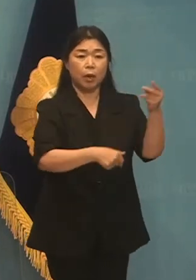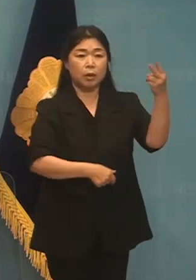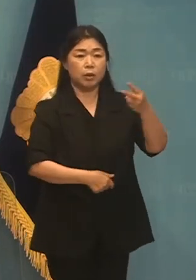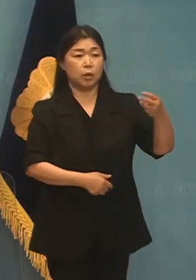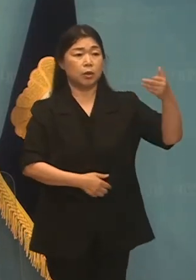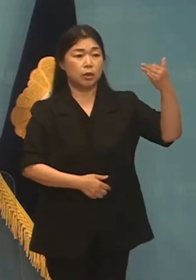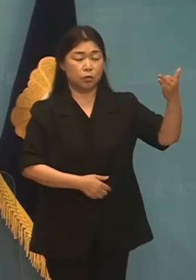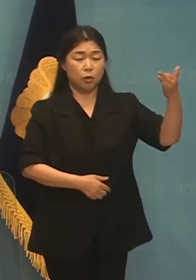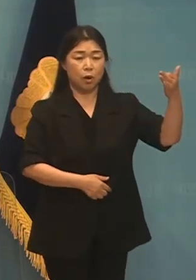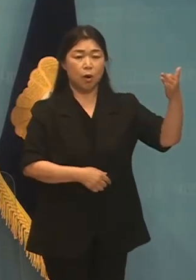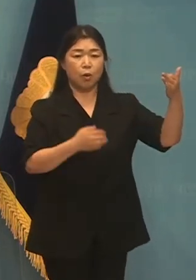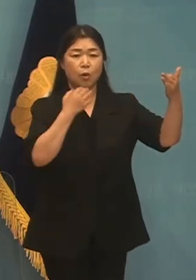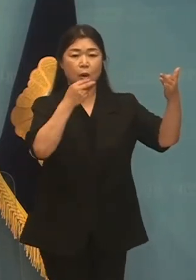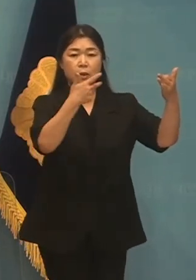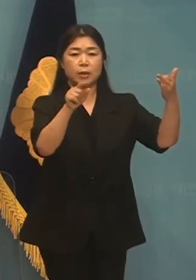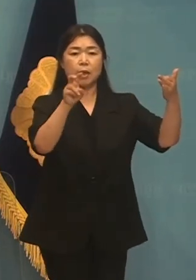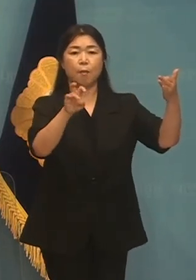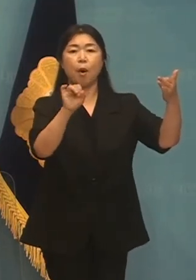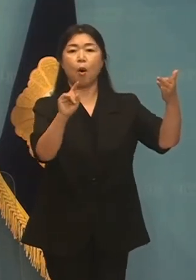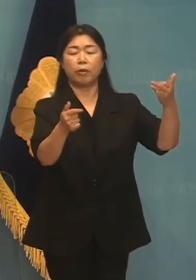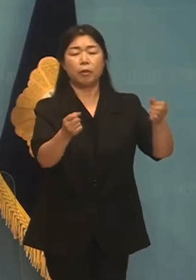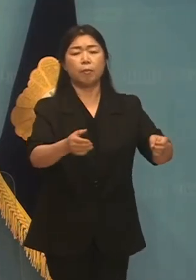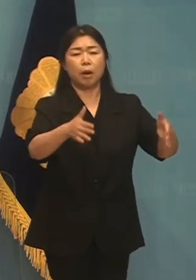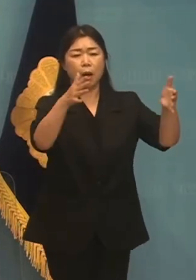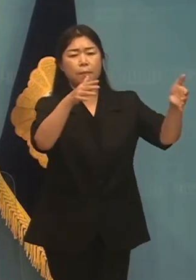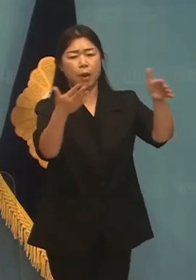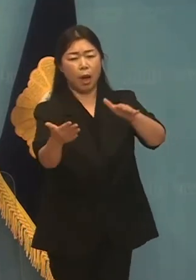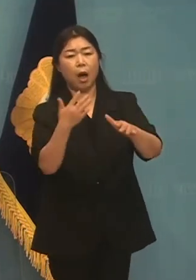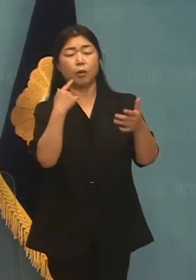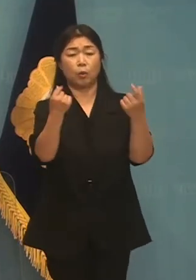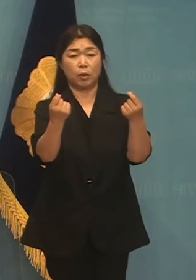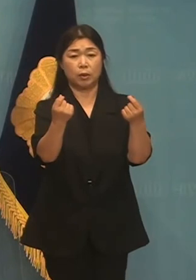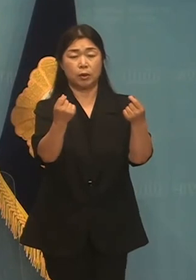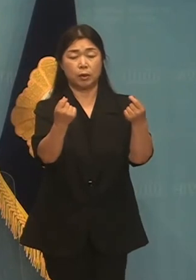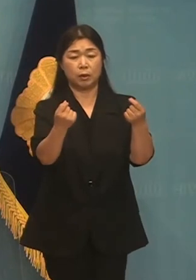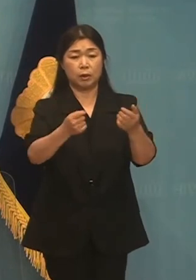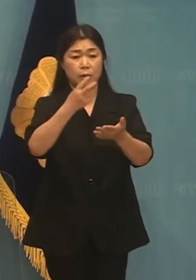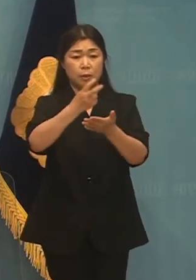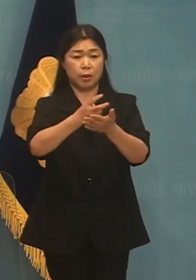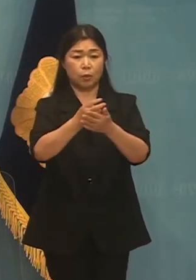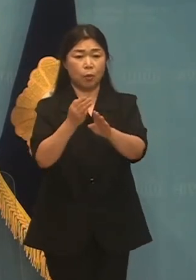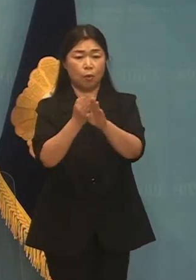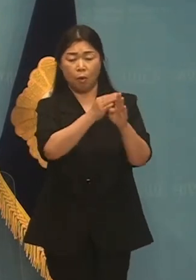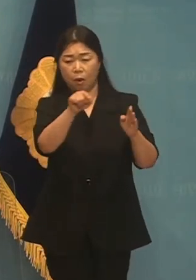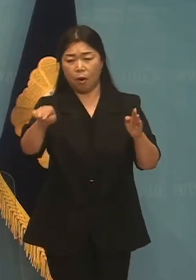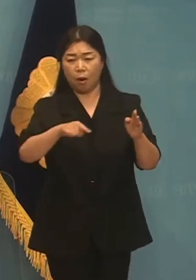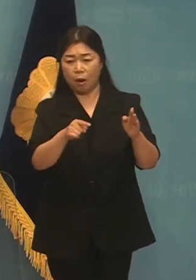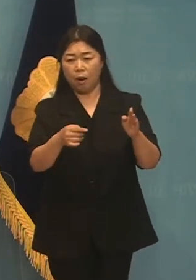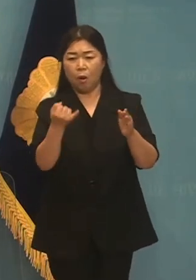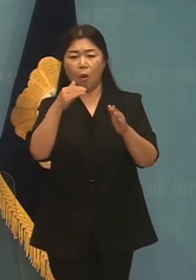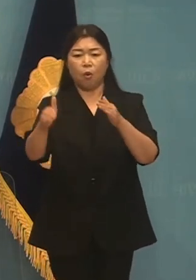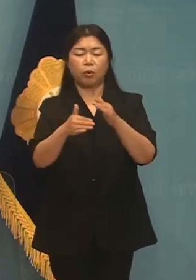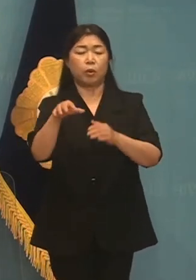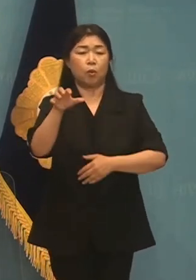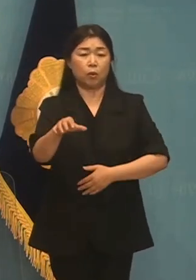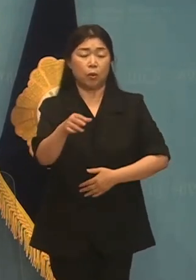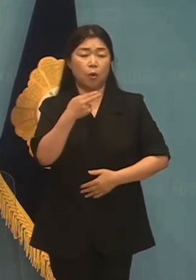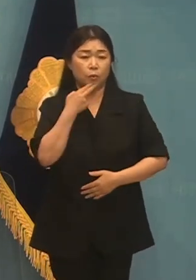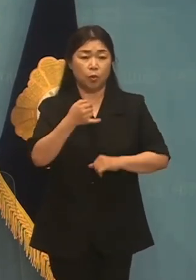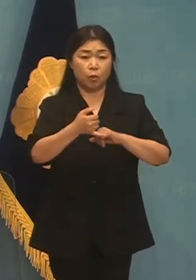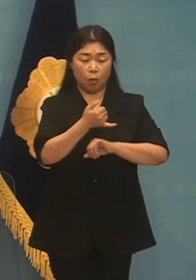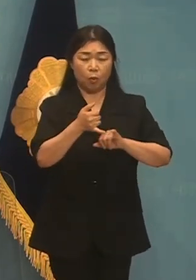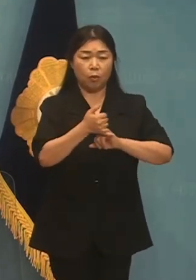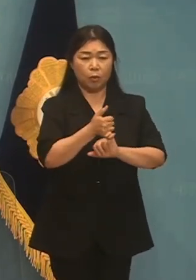붕괴 사고의 재발로 규정하고 제도 사각지대가 발생하지 않도록 단계별